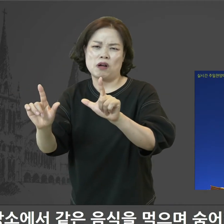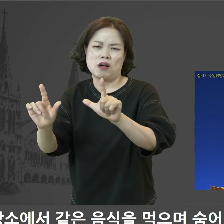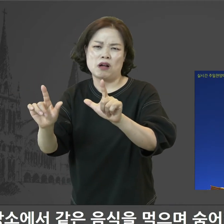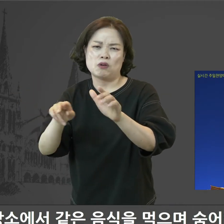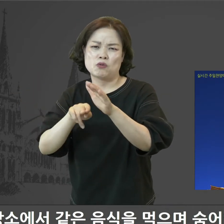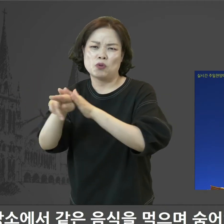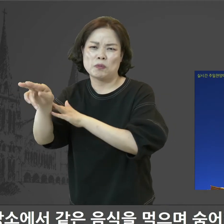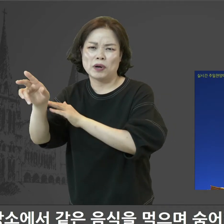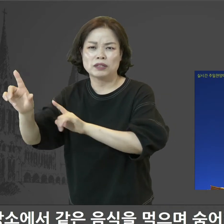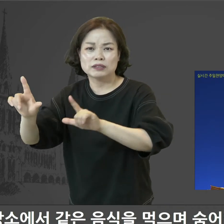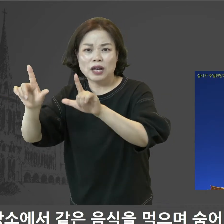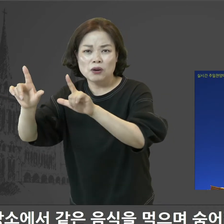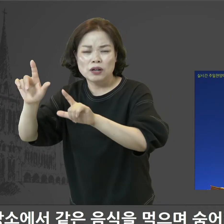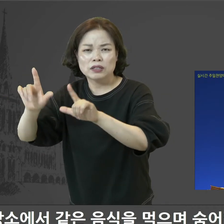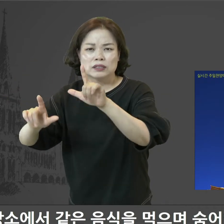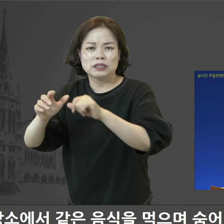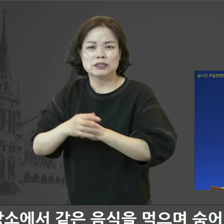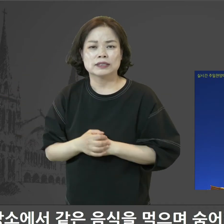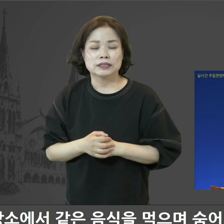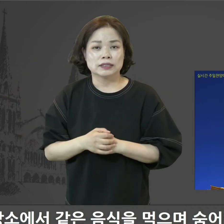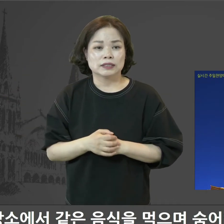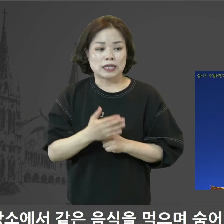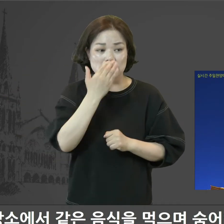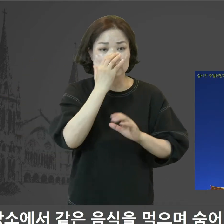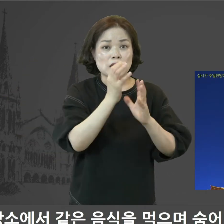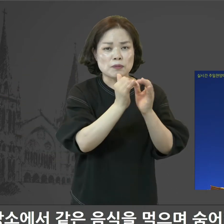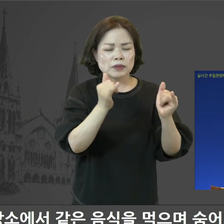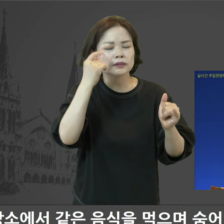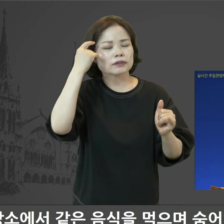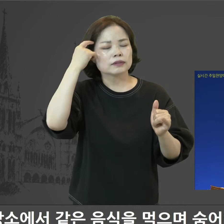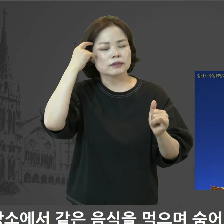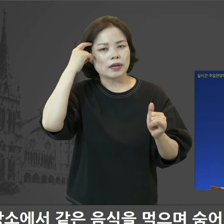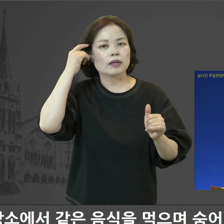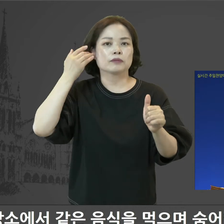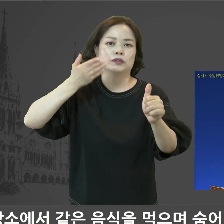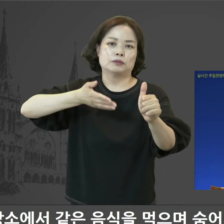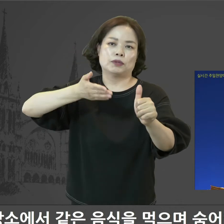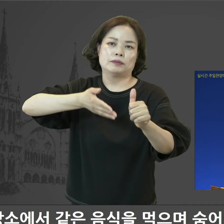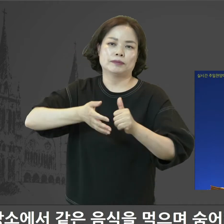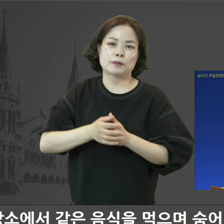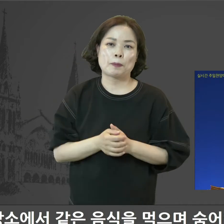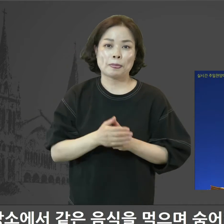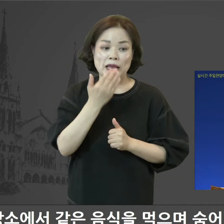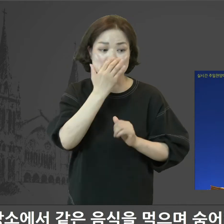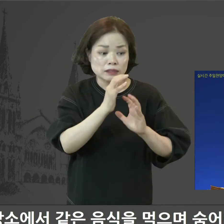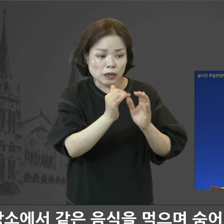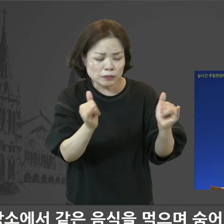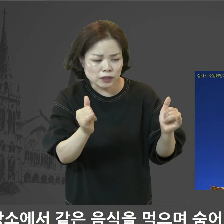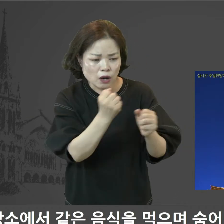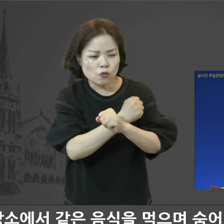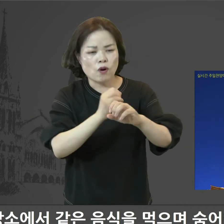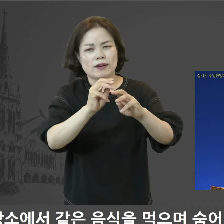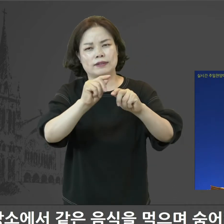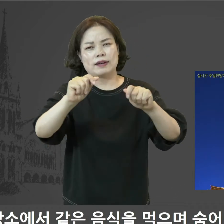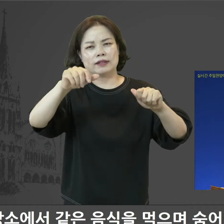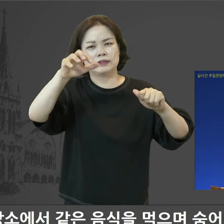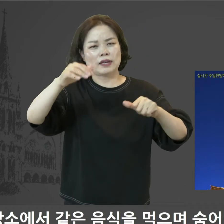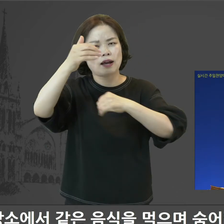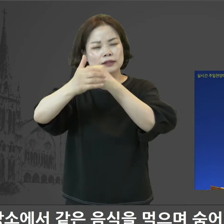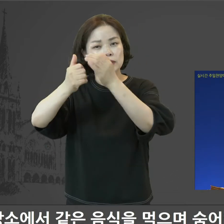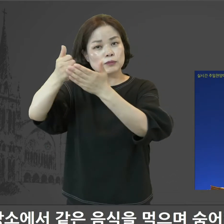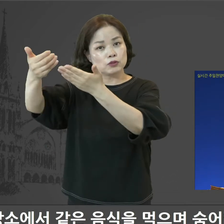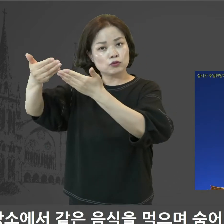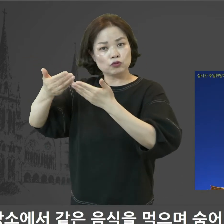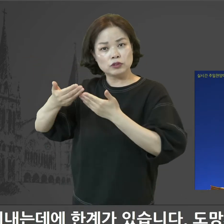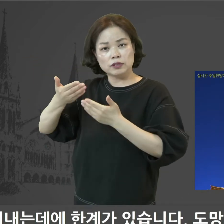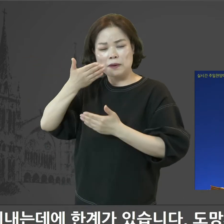아닙니까? 이스라엘 백성들의 모습을 다시 한번 떠올려 보시기 바랍니다. 이스라엘 백성들은 광야에서 하나님이